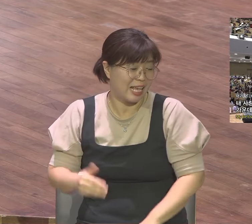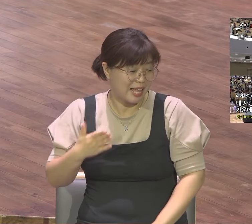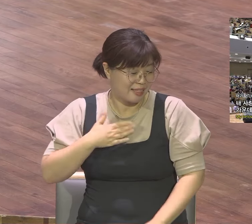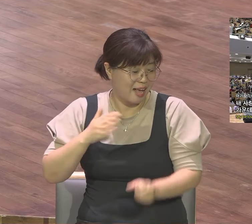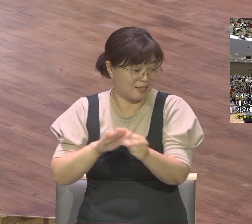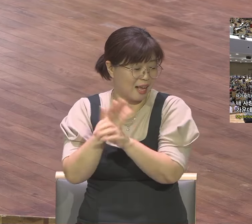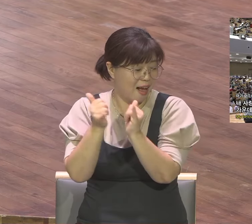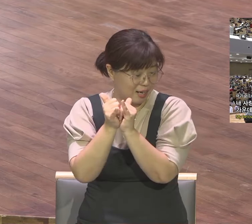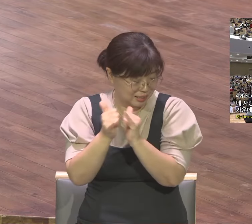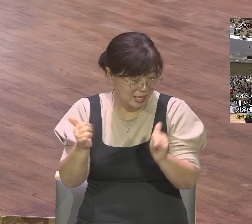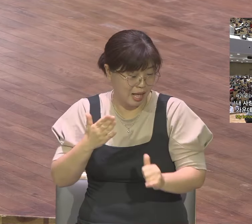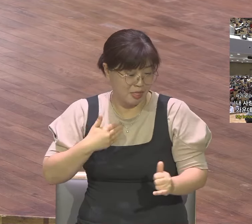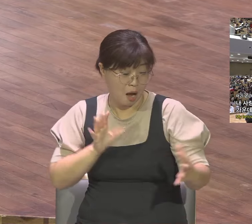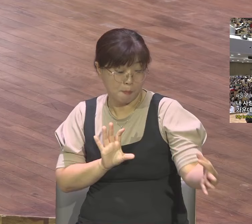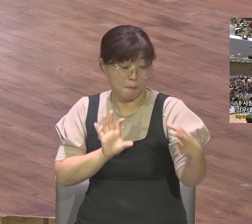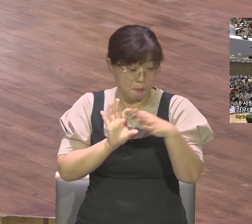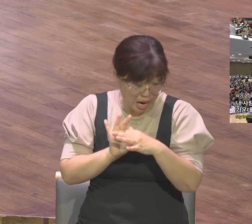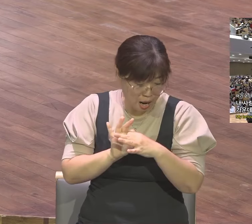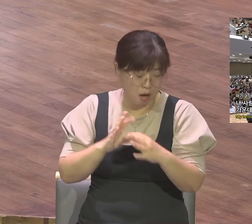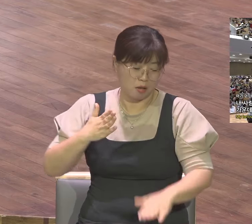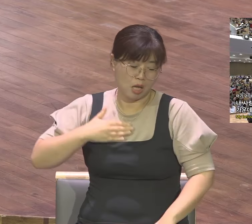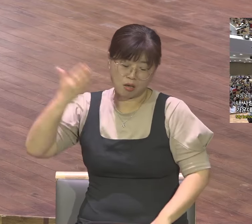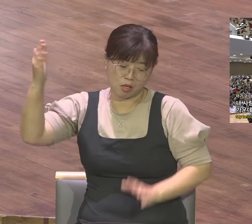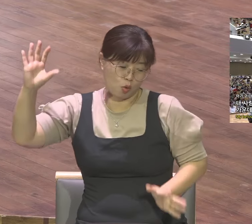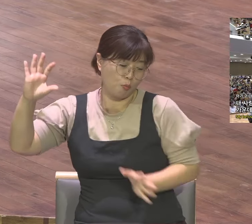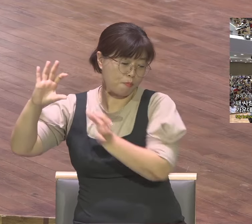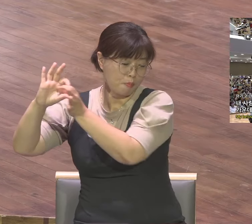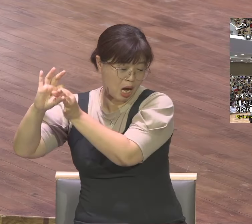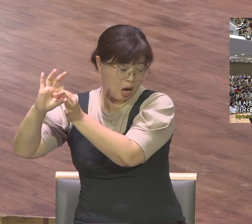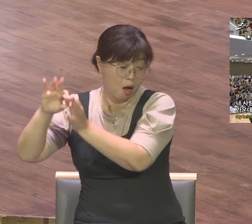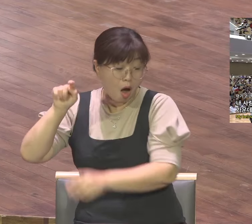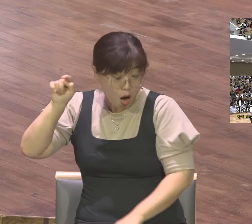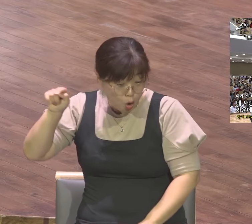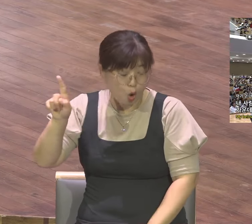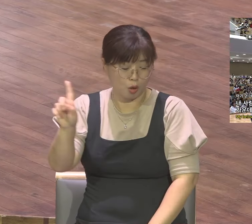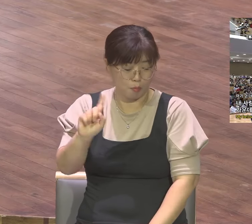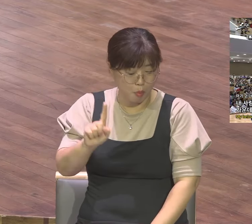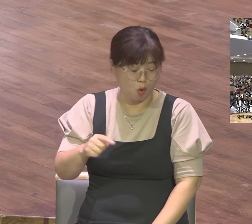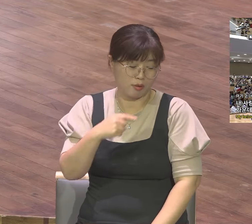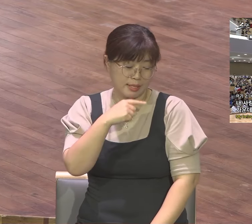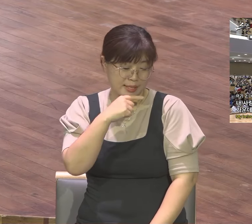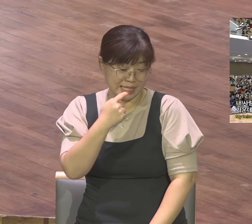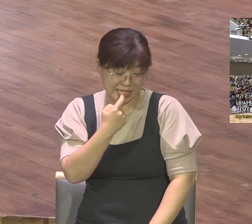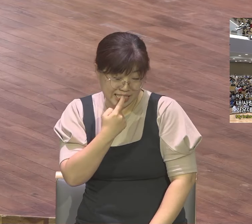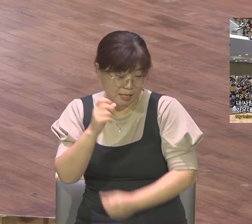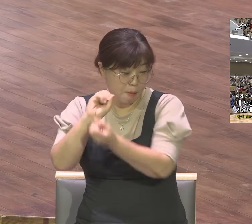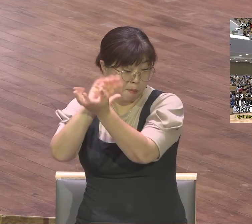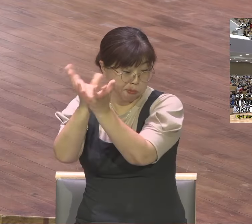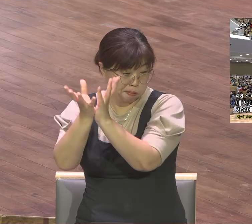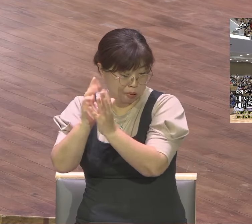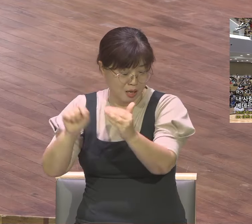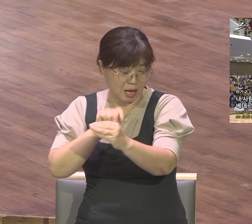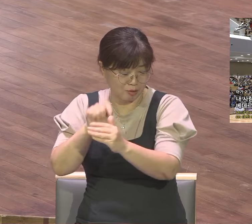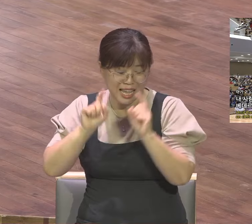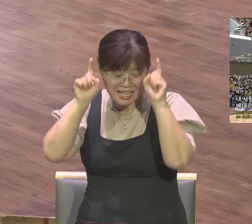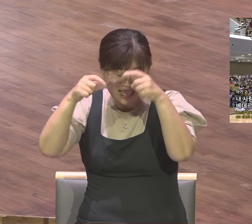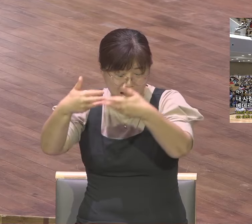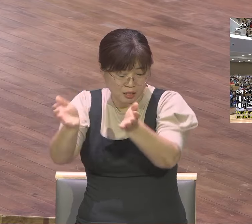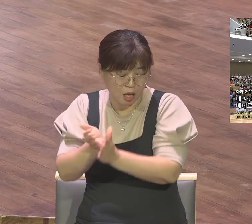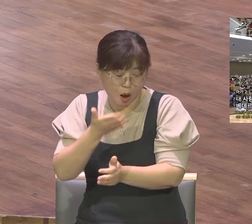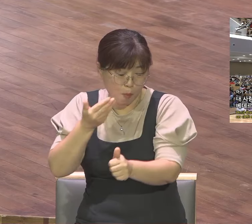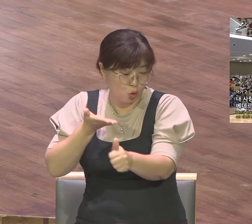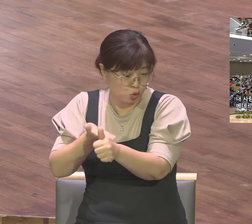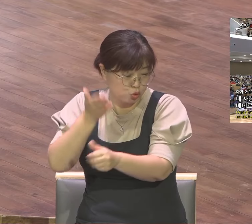자는 내게 속하였고 나는 그에게 속하였도다. 그가 백합의 가운데서 양떼를 먹이는구나.